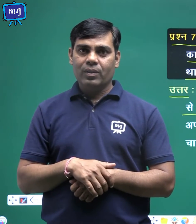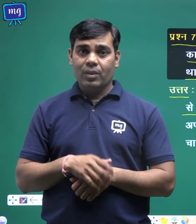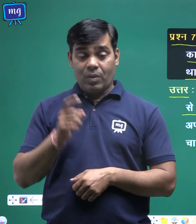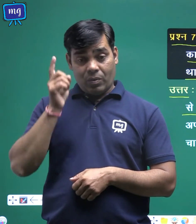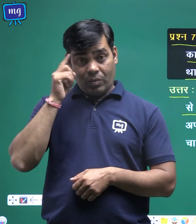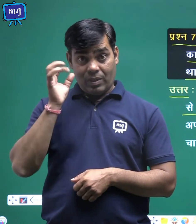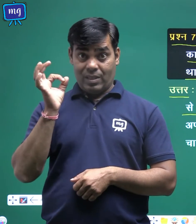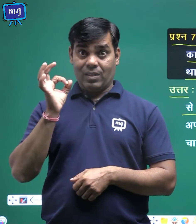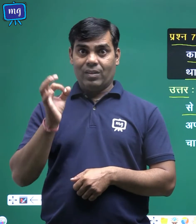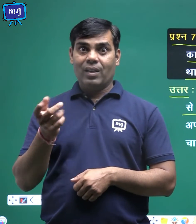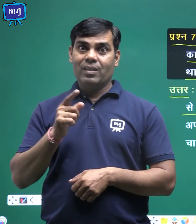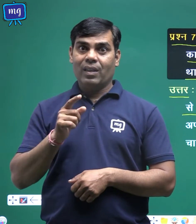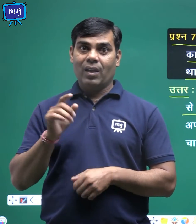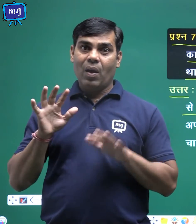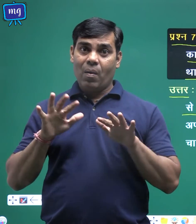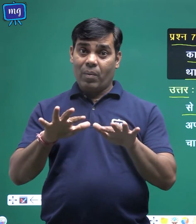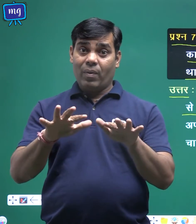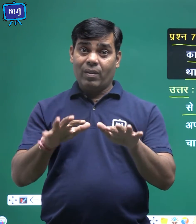चतुराई से प्रभावित होकर